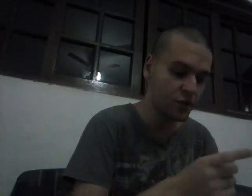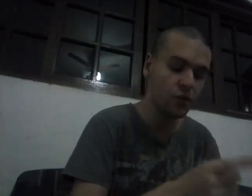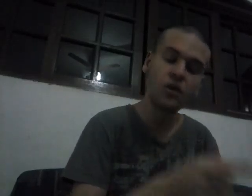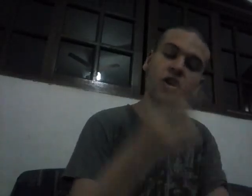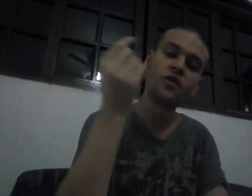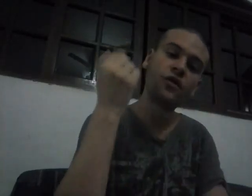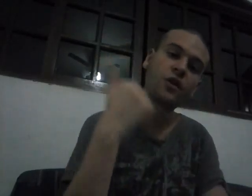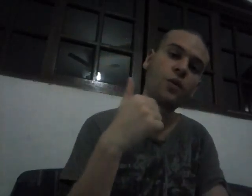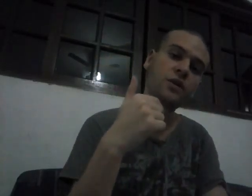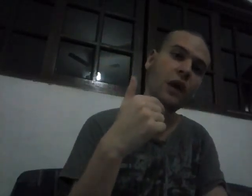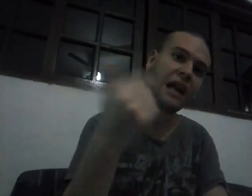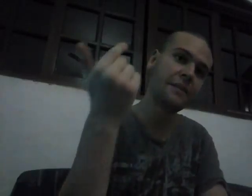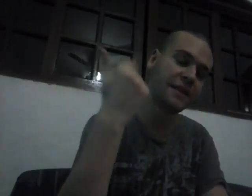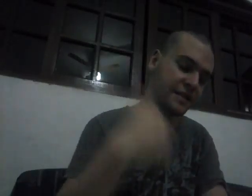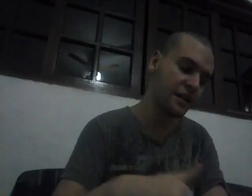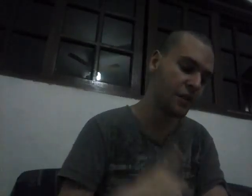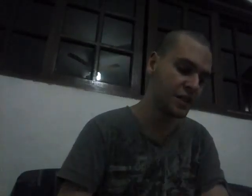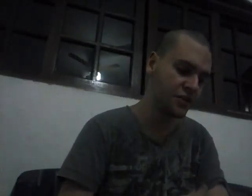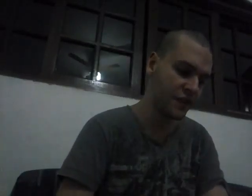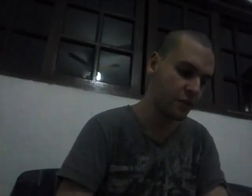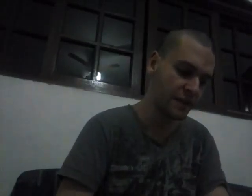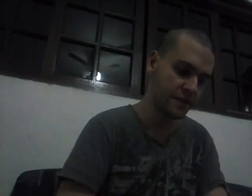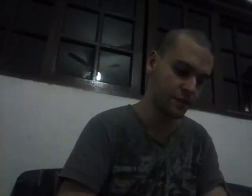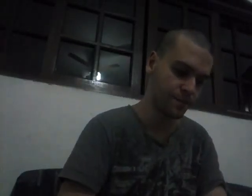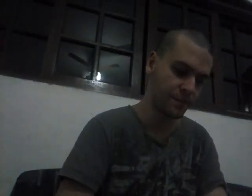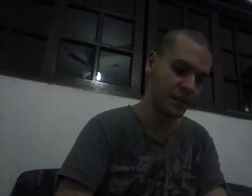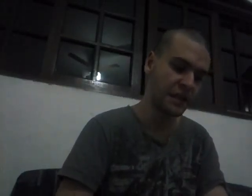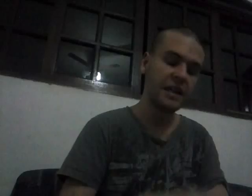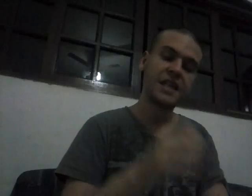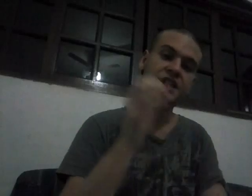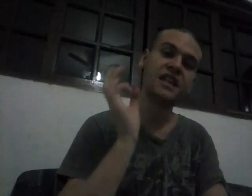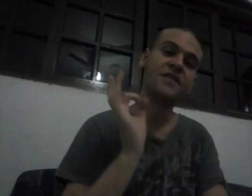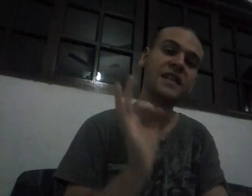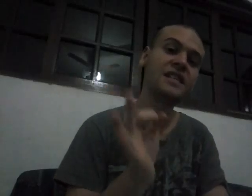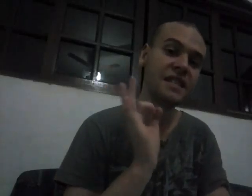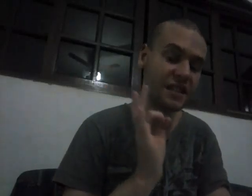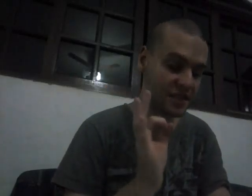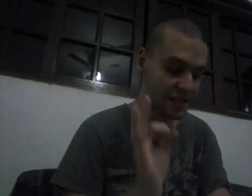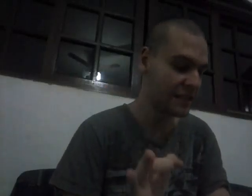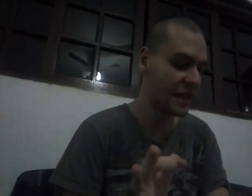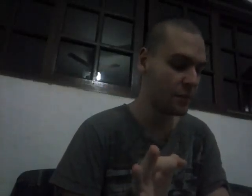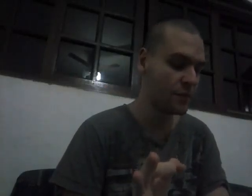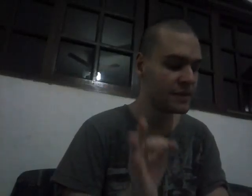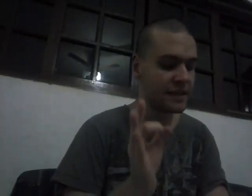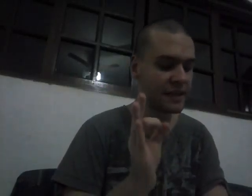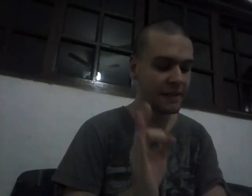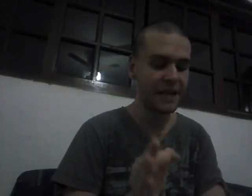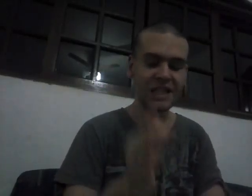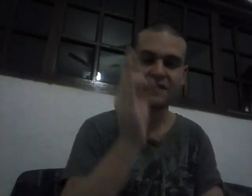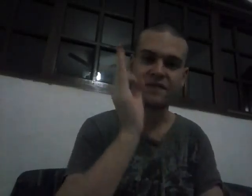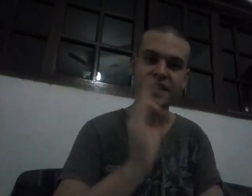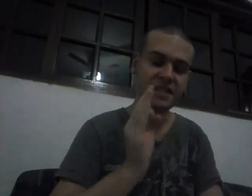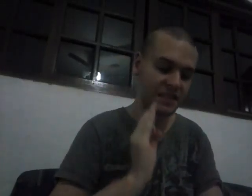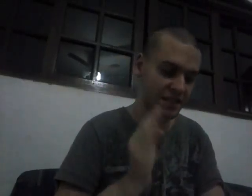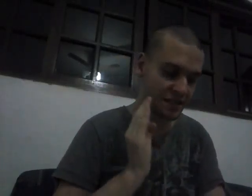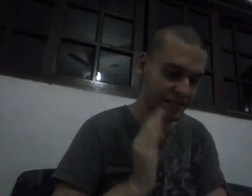foi quando a Libras realmente veio ao Brasil. Dia 26 de setembro, vocês têm que ter em mente, 26 de